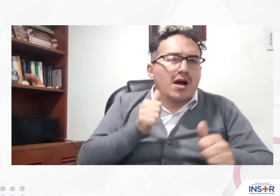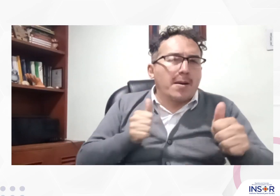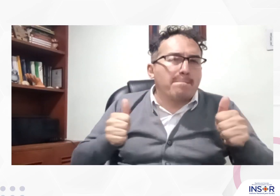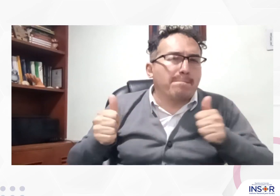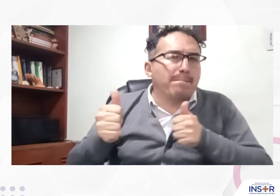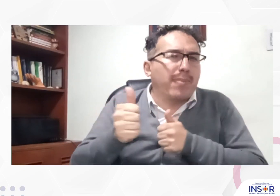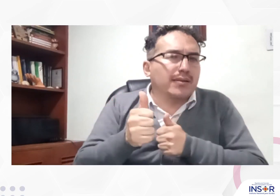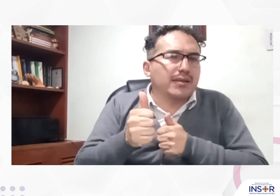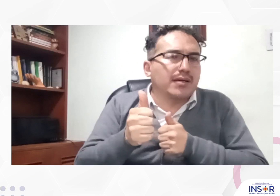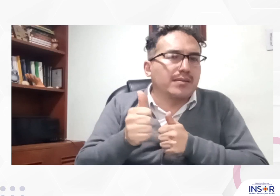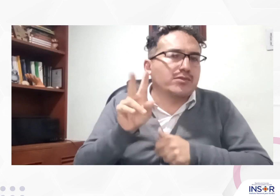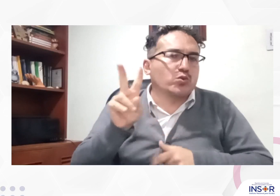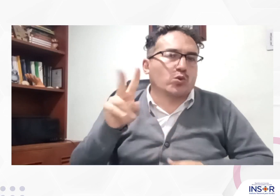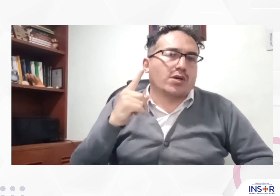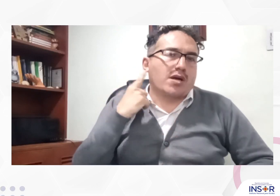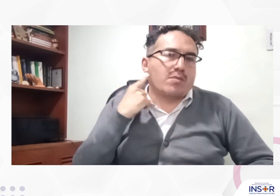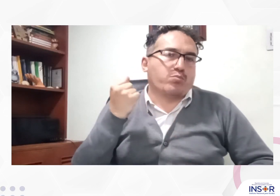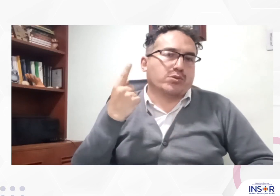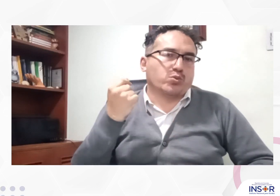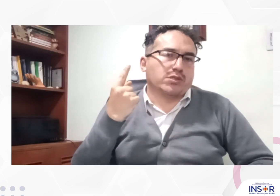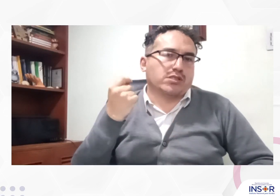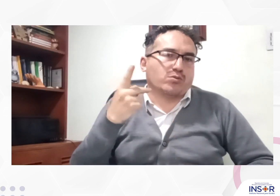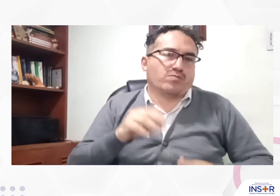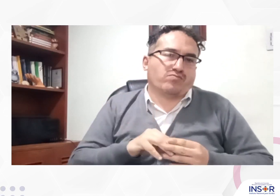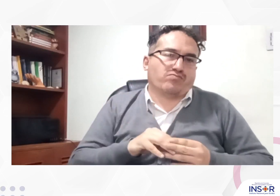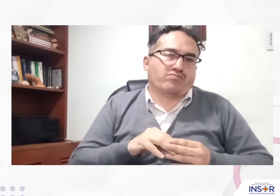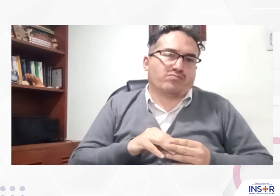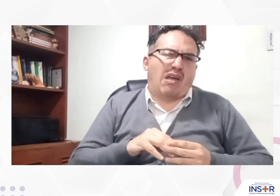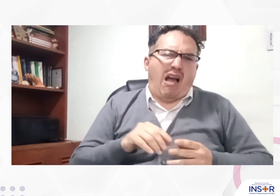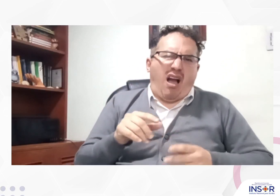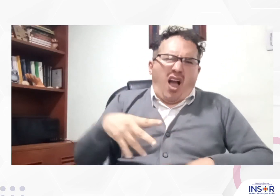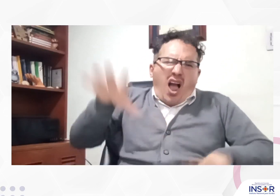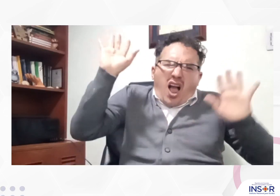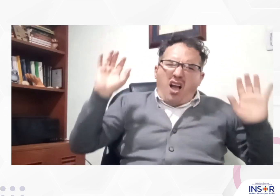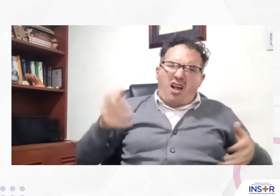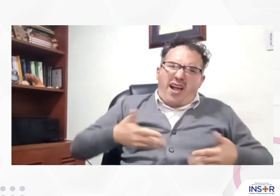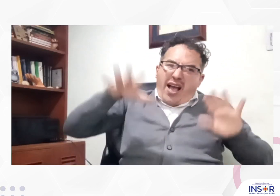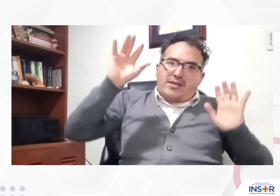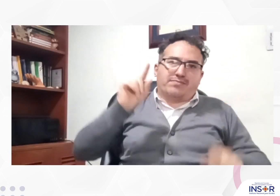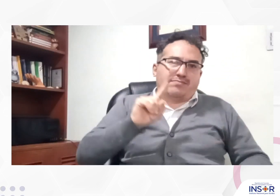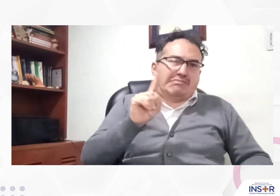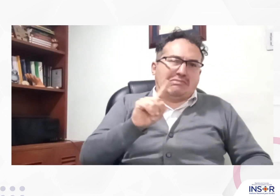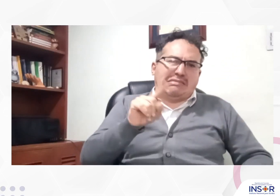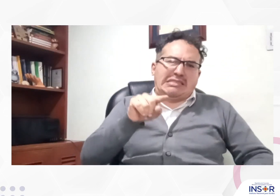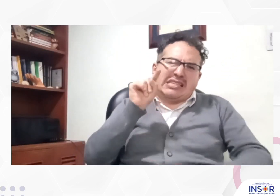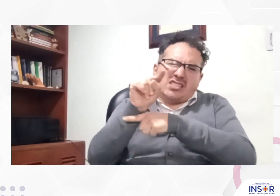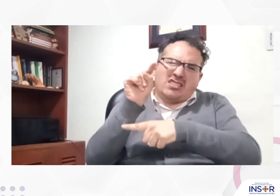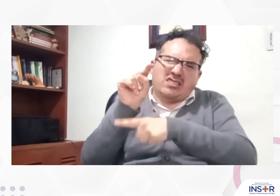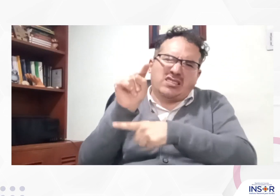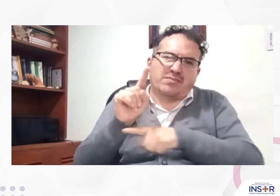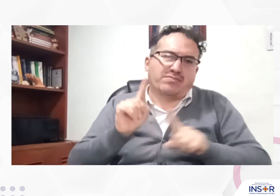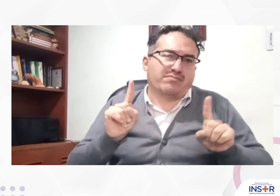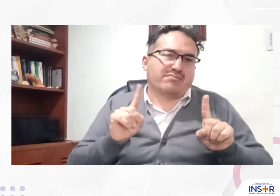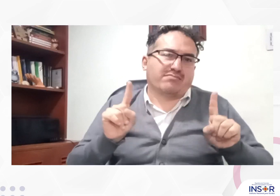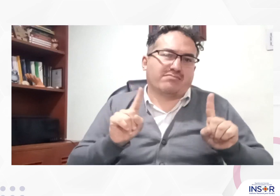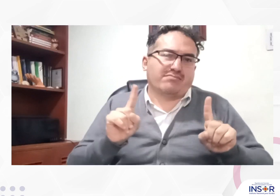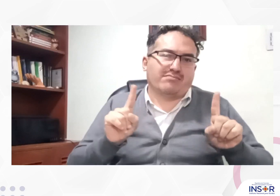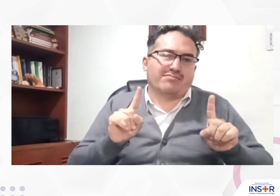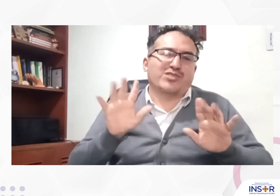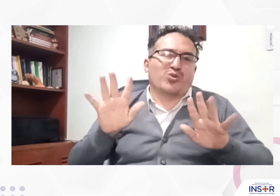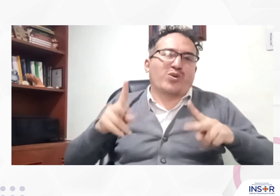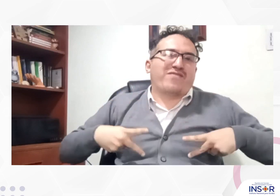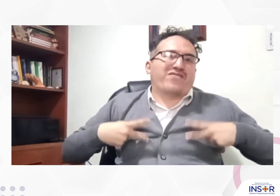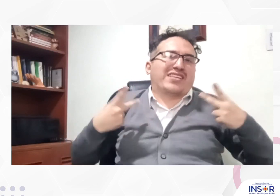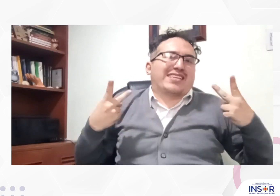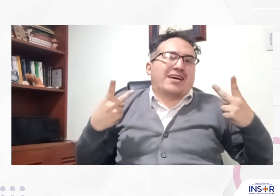revelan también ese tipo de cuestiones y cómo hay una mediación que está por parte de la persona hipoacúsica y